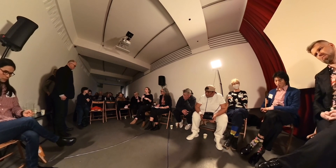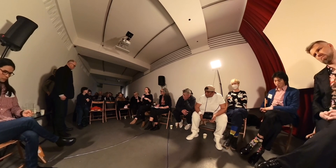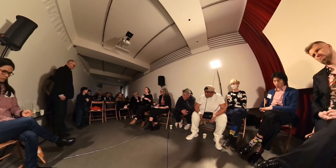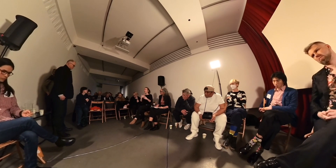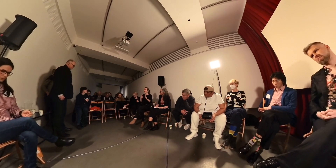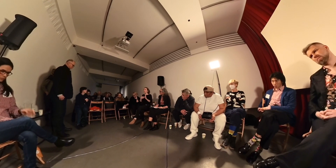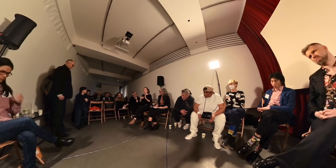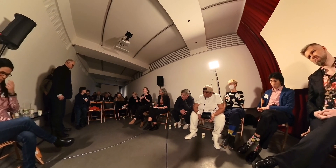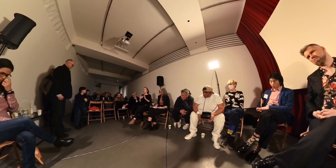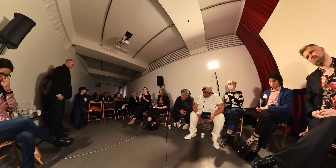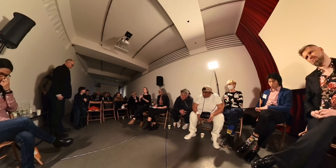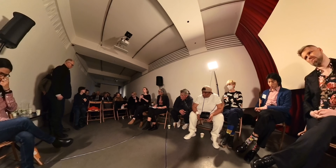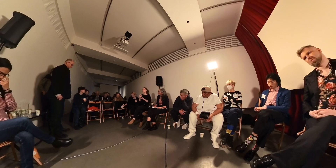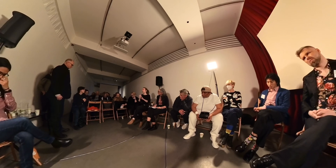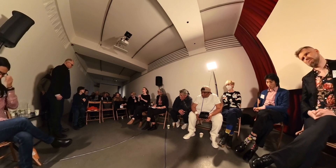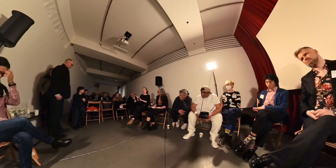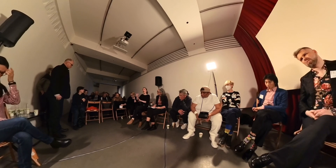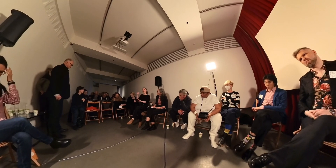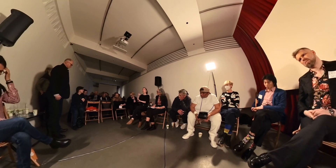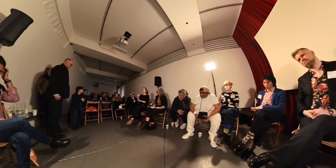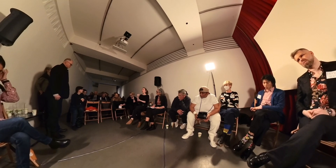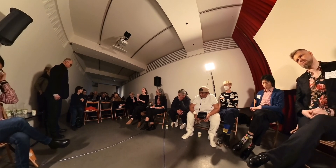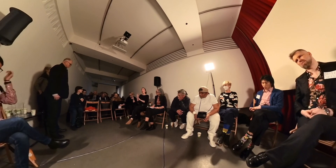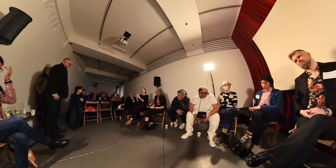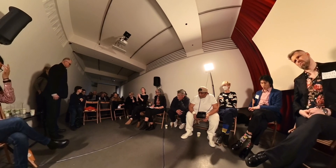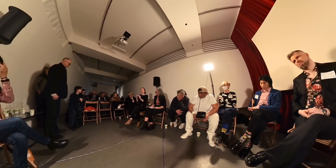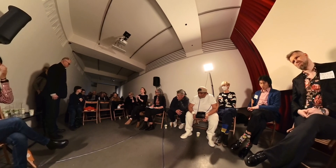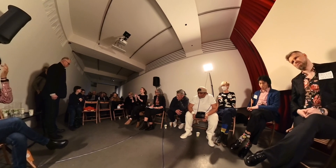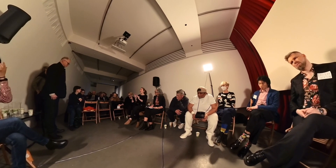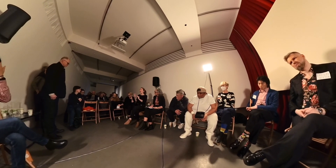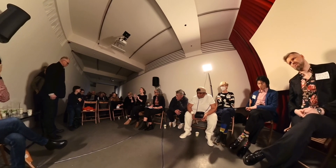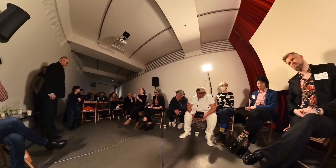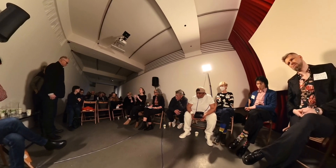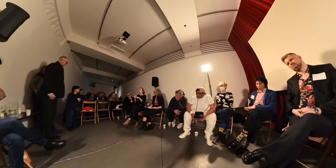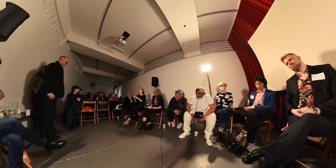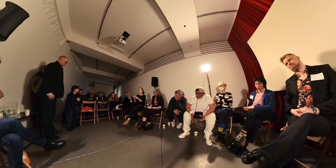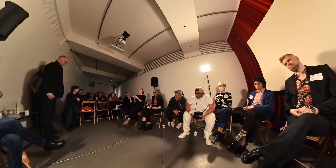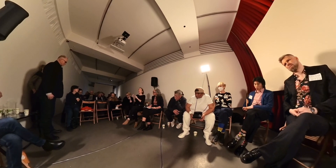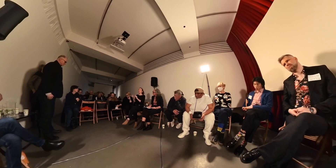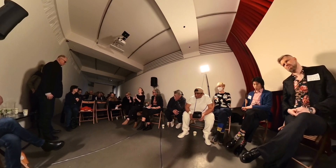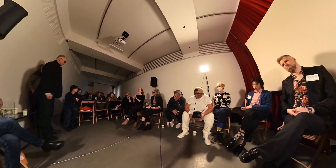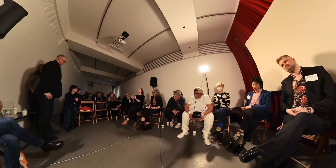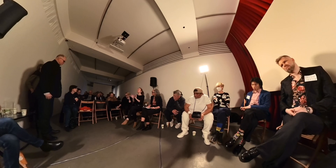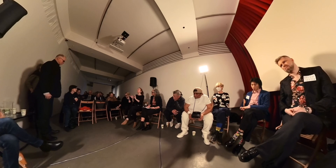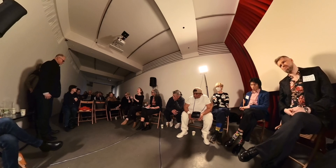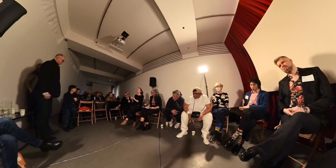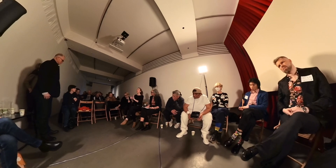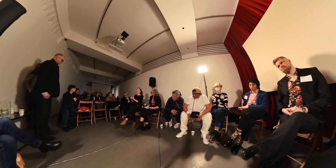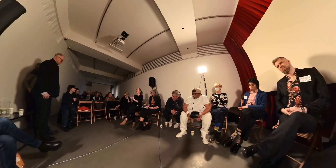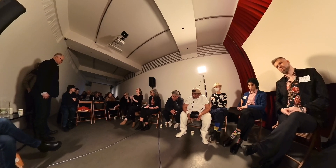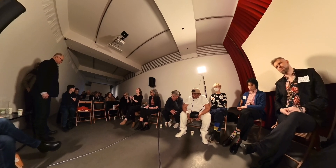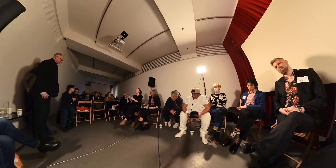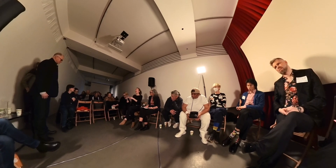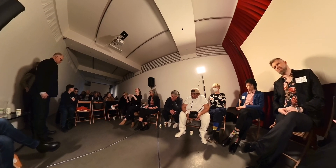které vlastně byly vytvořeny pro někoho s nějakou speciální potřebou, ale myslím si, že vlastně můžou